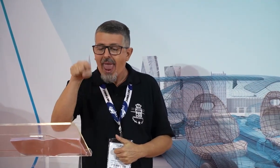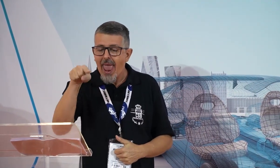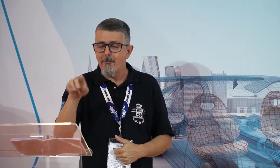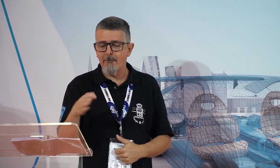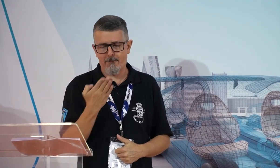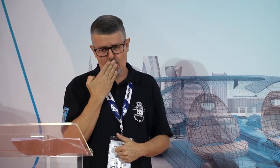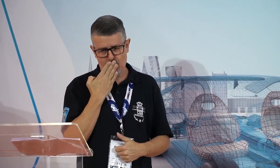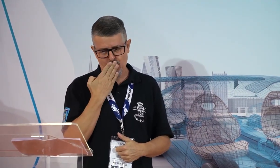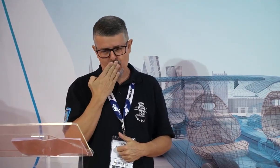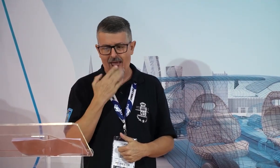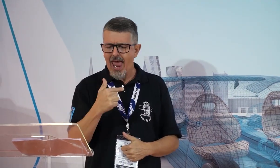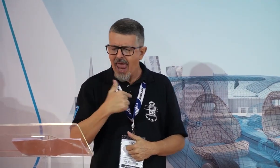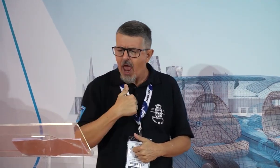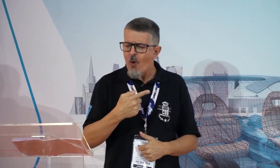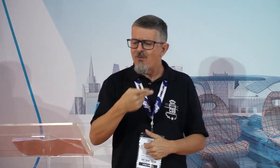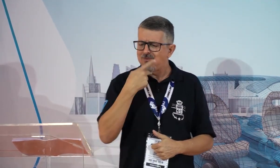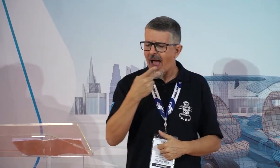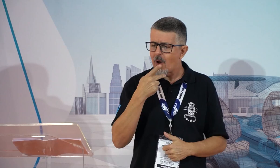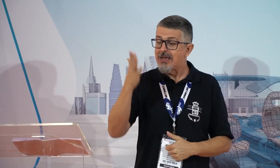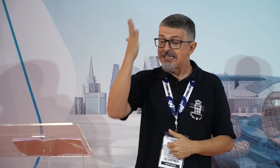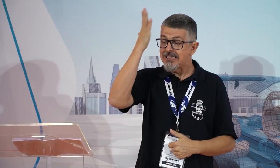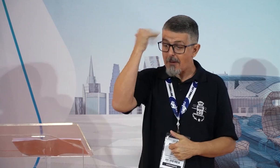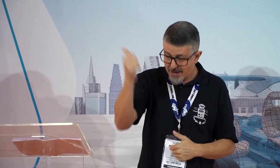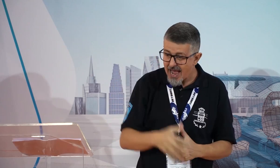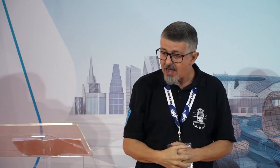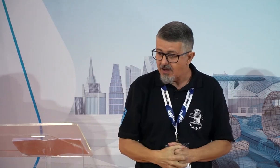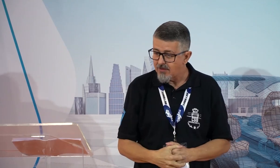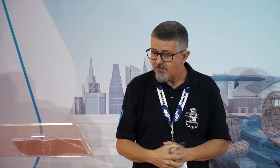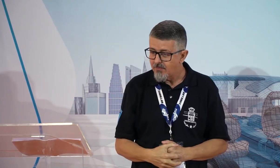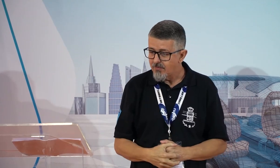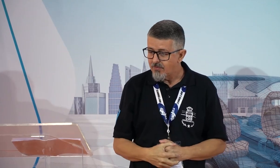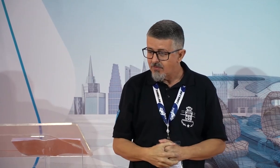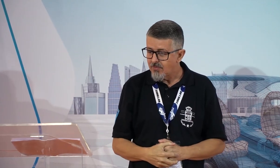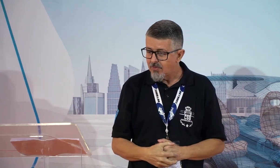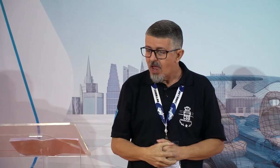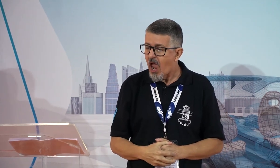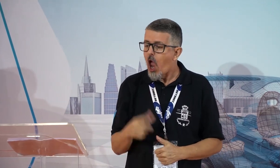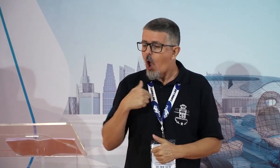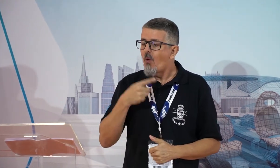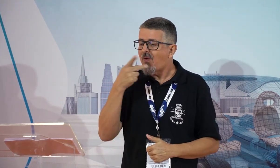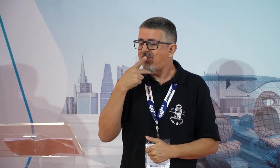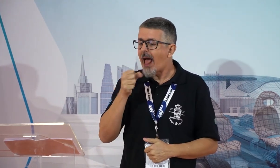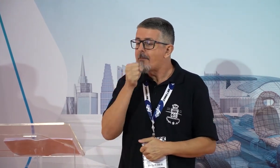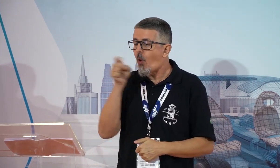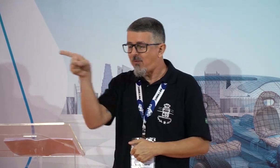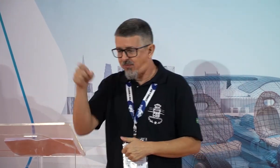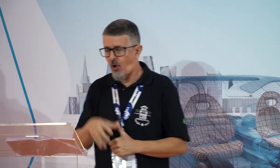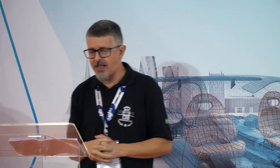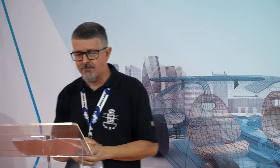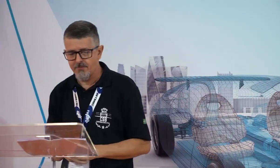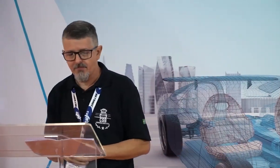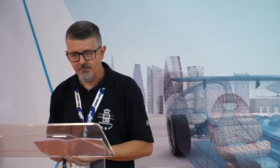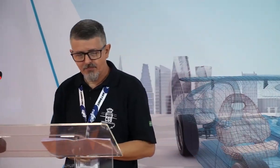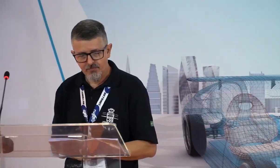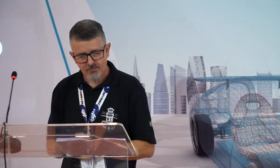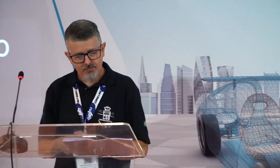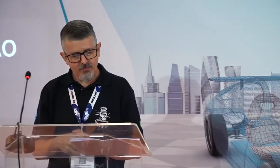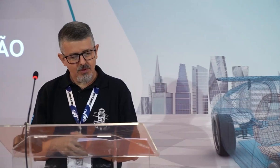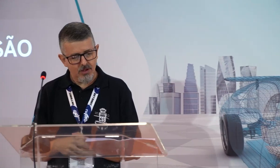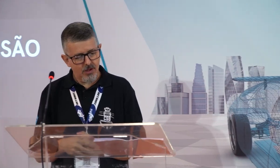o surdo não é mudo. Eu falo, vocês sabiam? Eu vou falar no microfone aqui, ó, pra